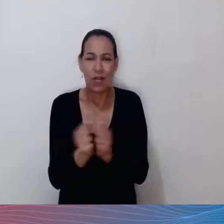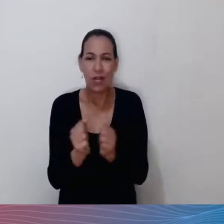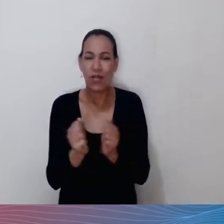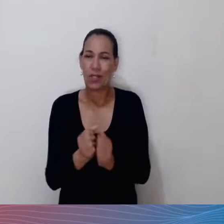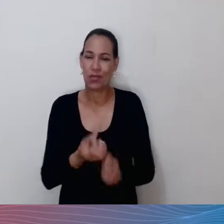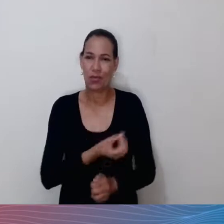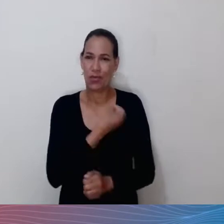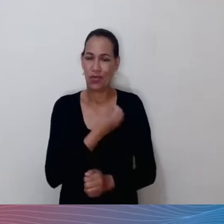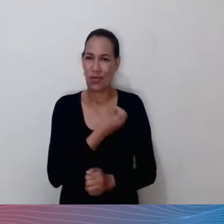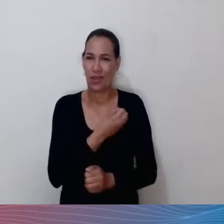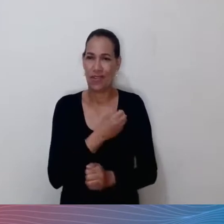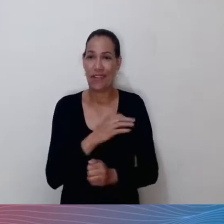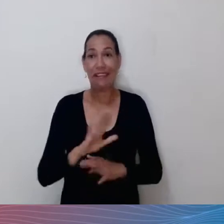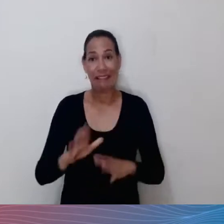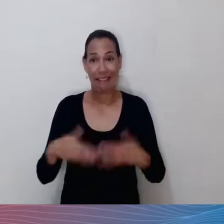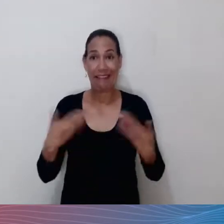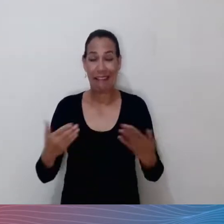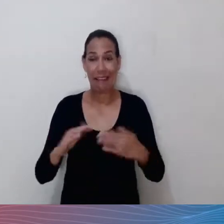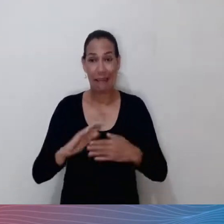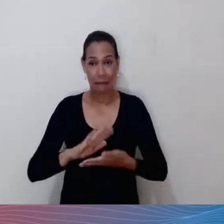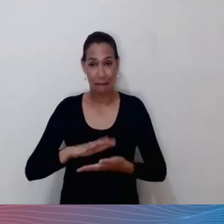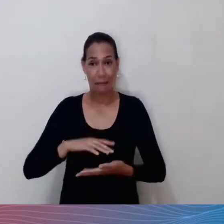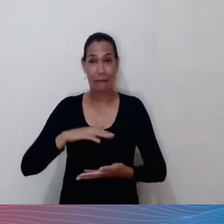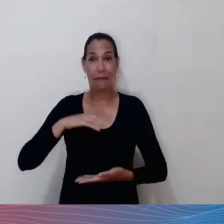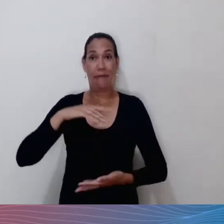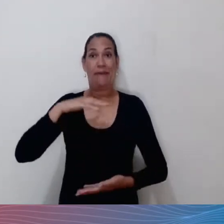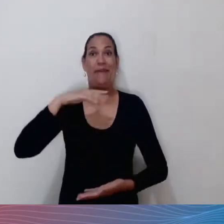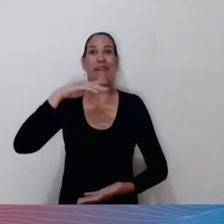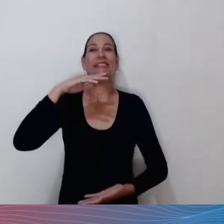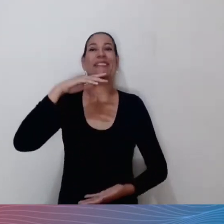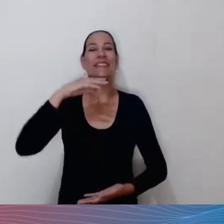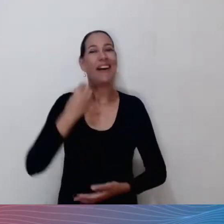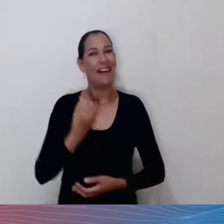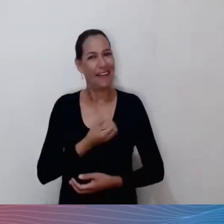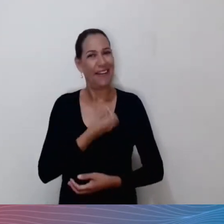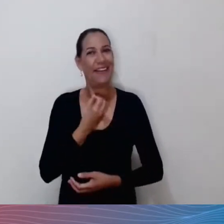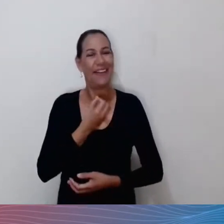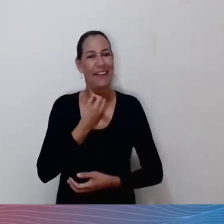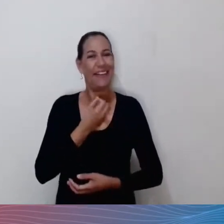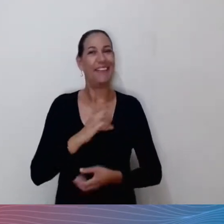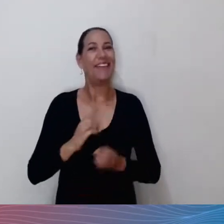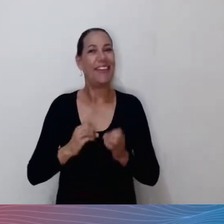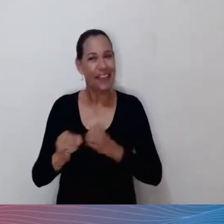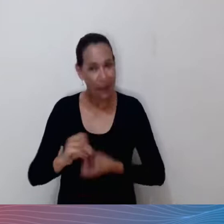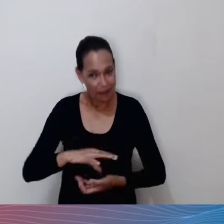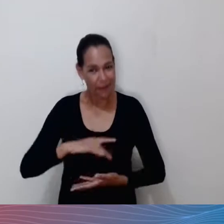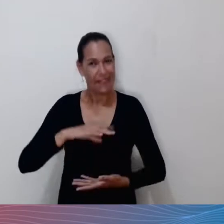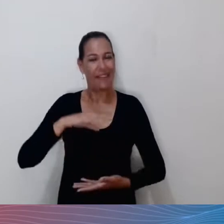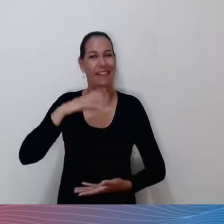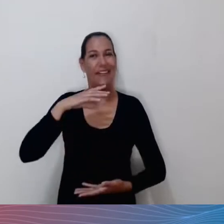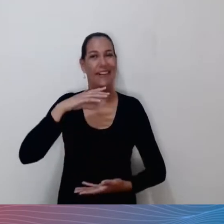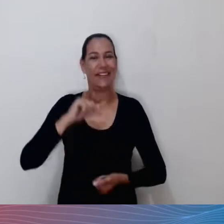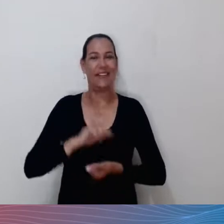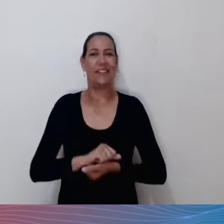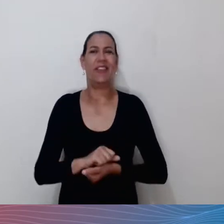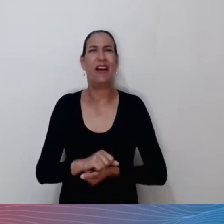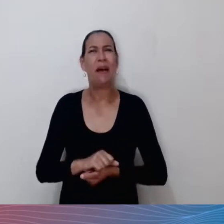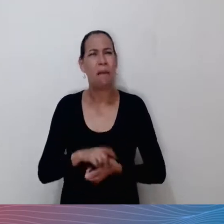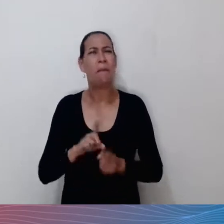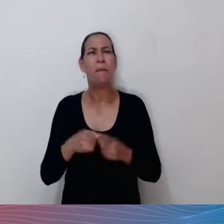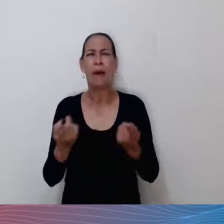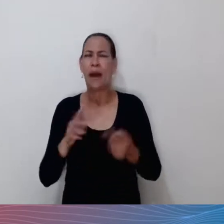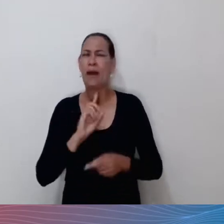Alguns vão dizer, mas peraí, os irmãos não estão praticando adequadamente essas ferramentas. Irmão, não